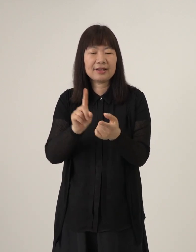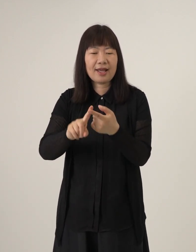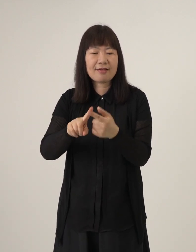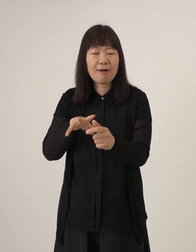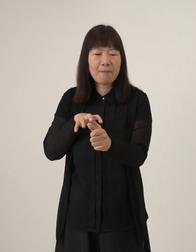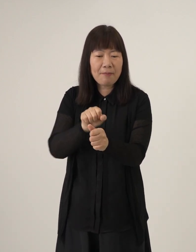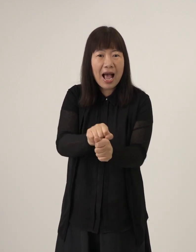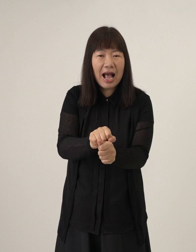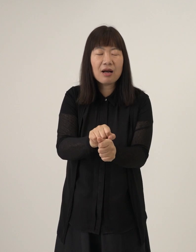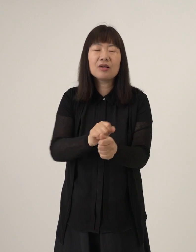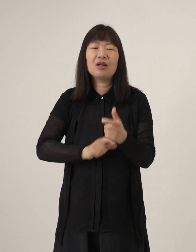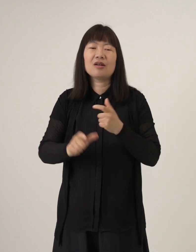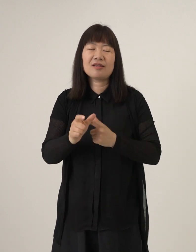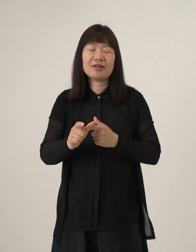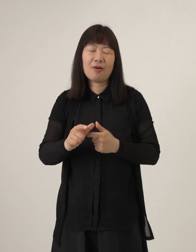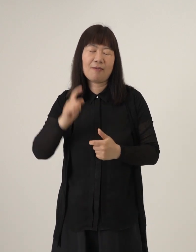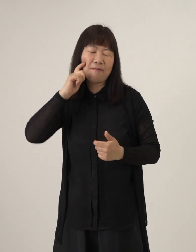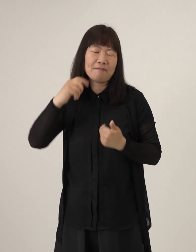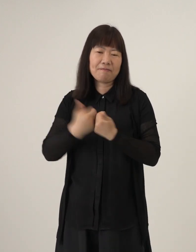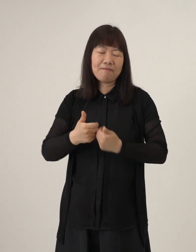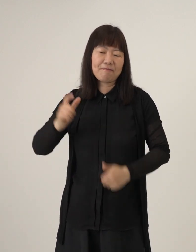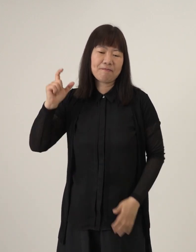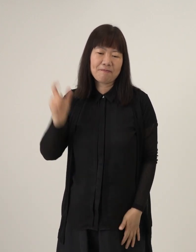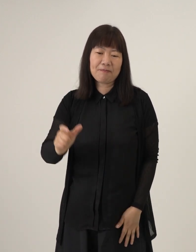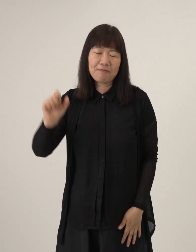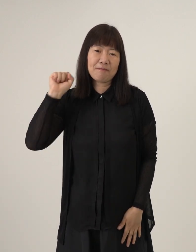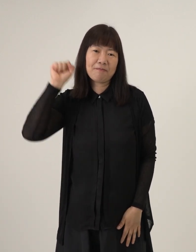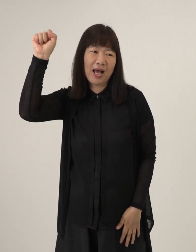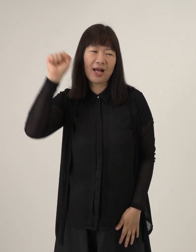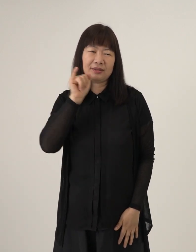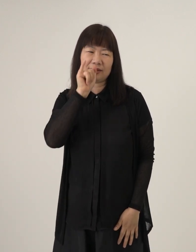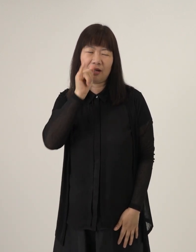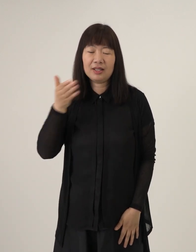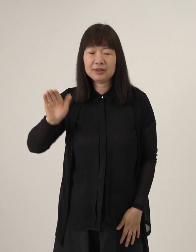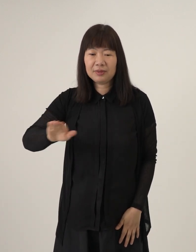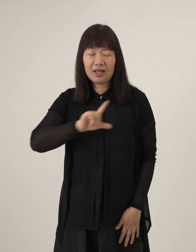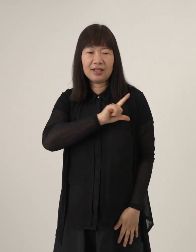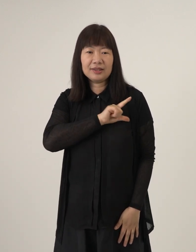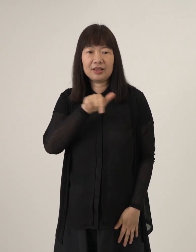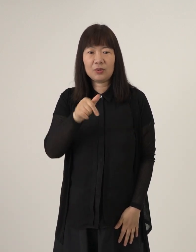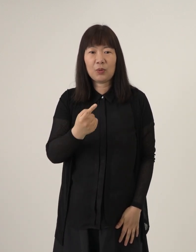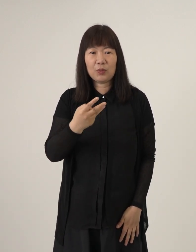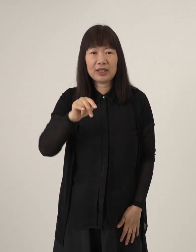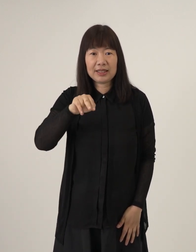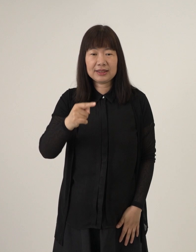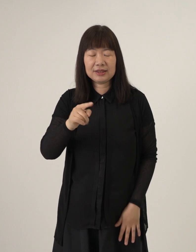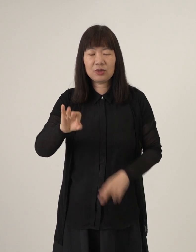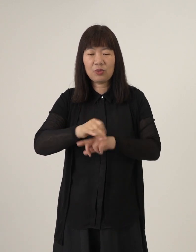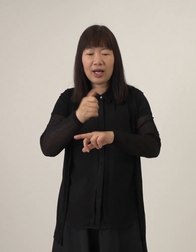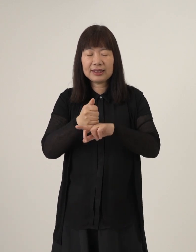일어났습니다. 그런데 이 고레스 왕이 황제가 되자마자 그런